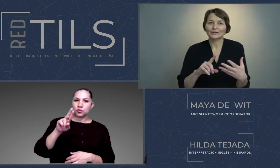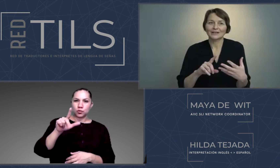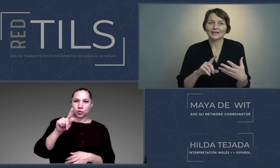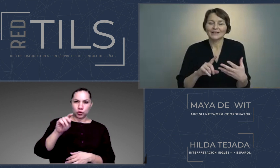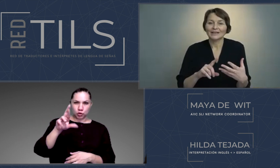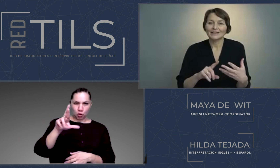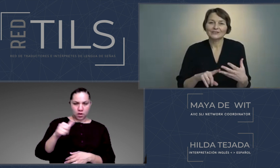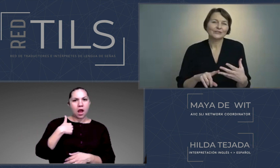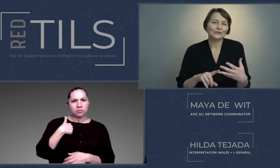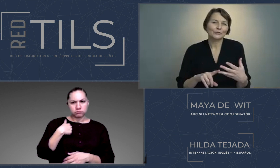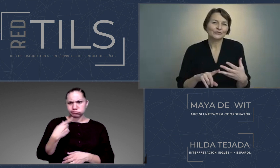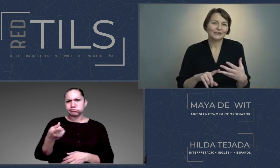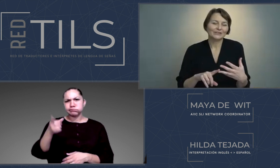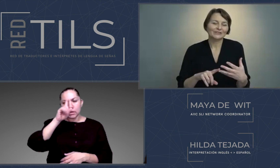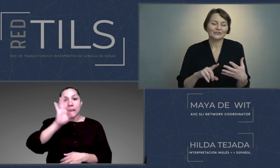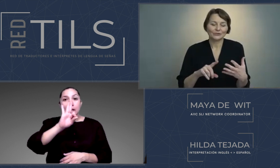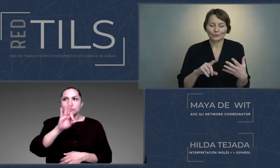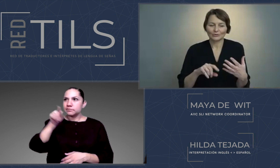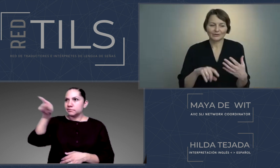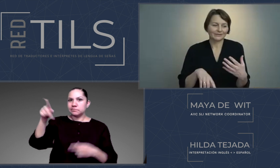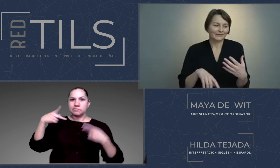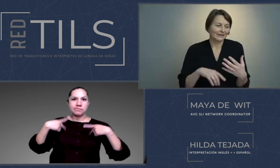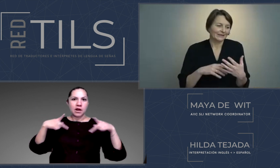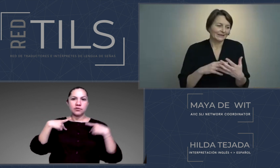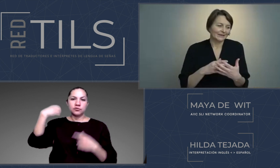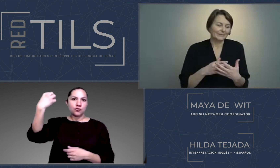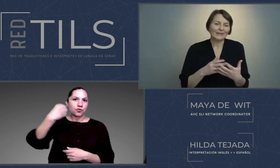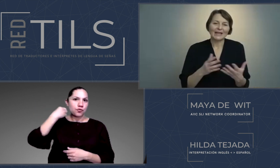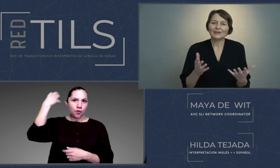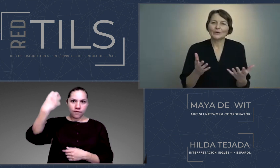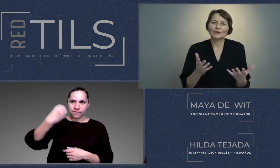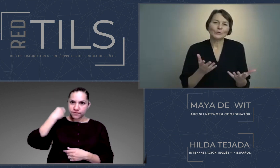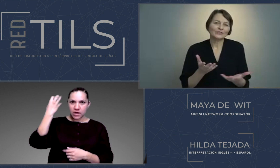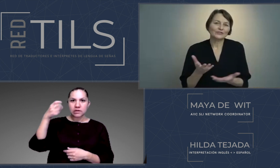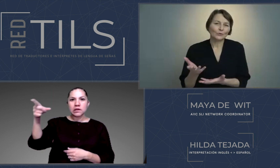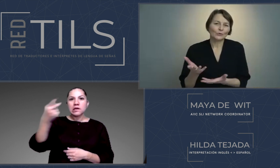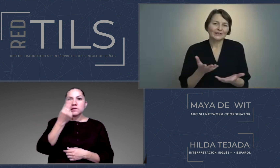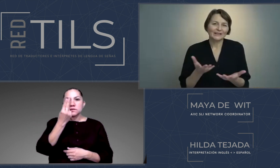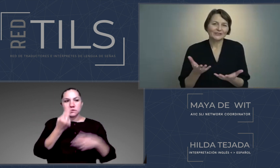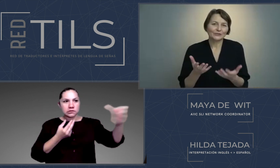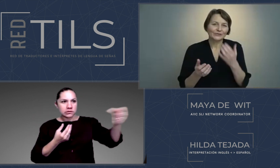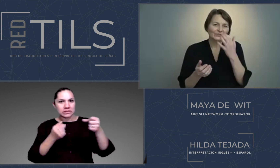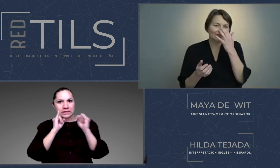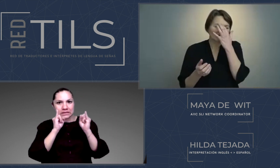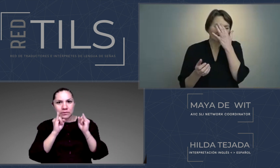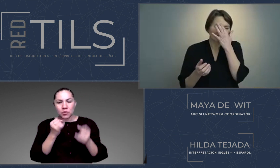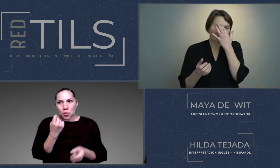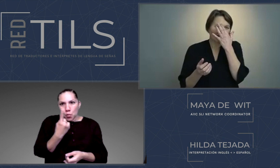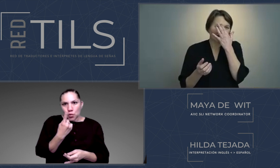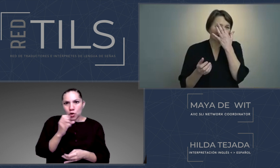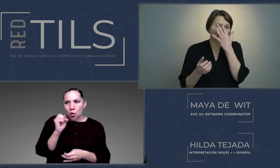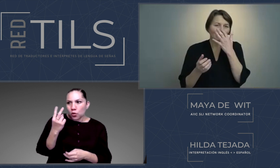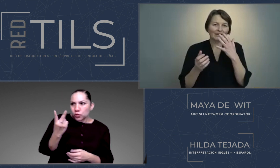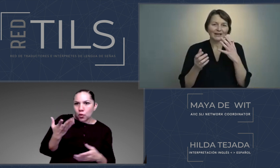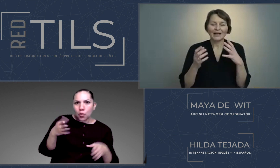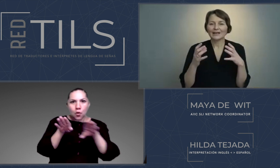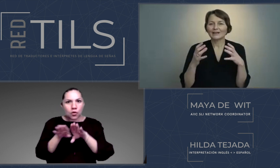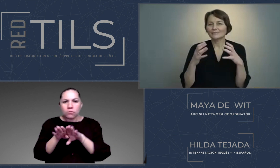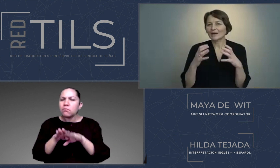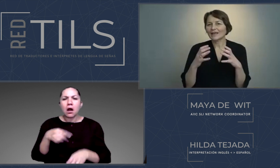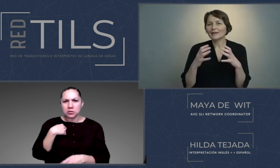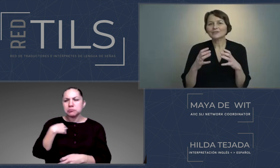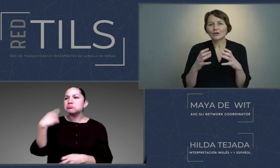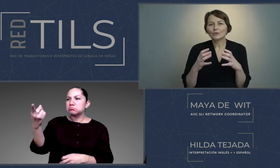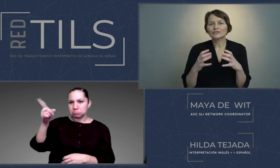a organizadores de conferencias o a instituciones o a cualquiera que quiera